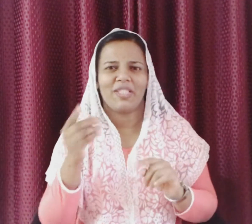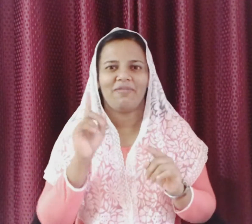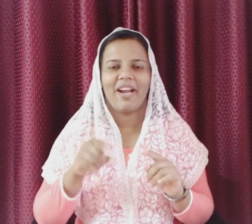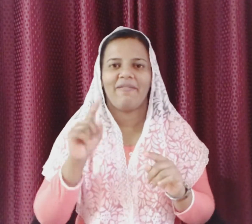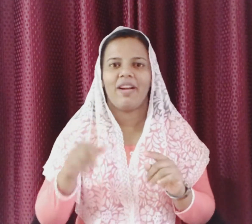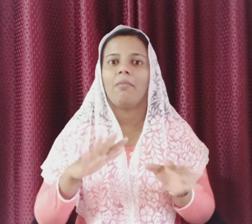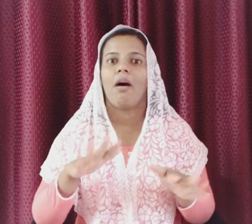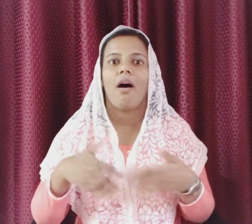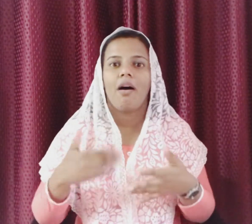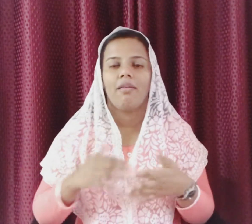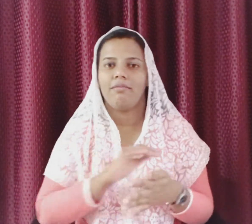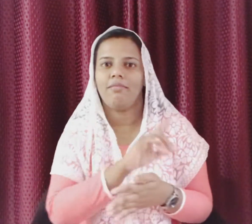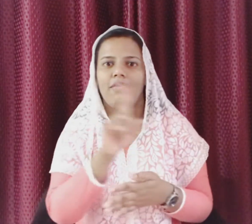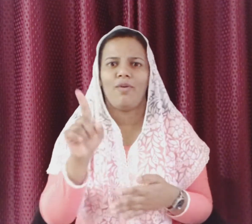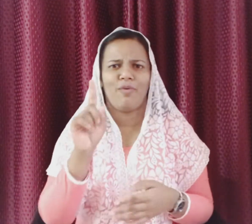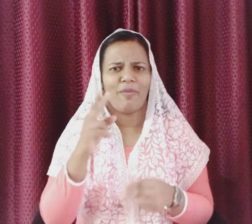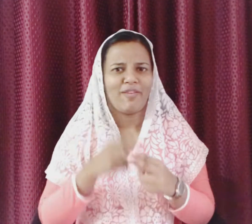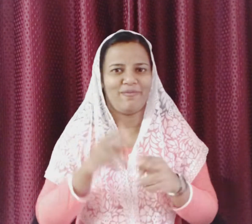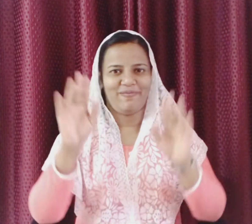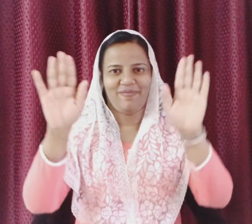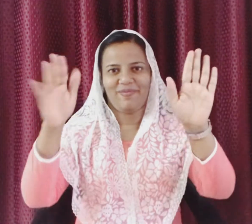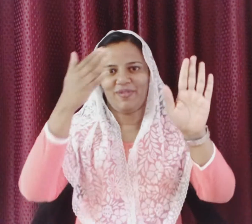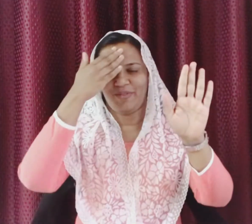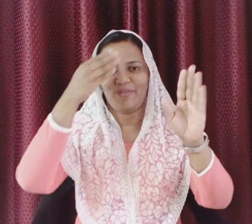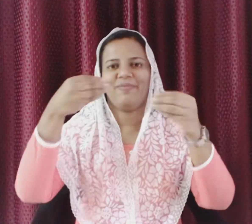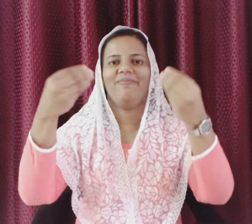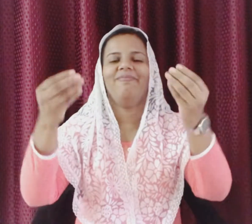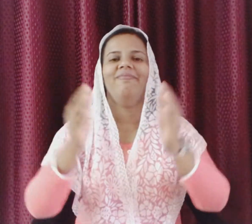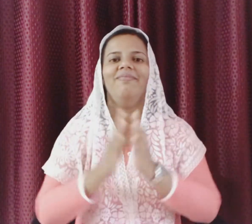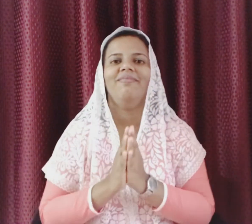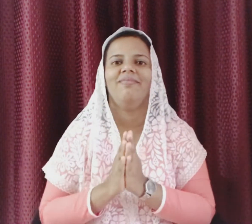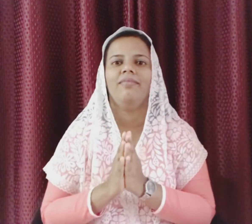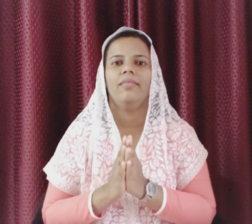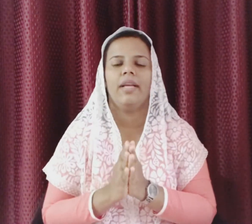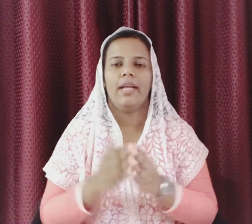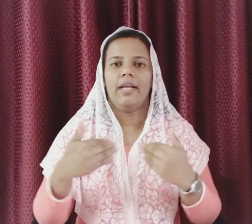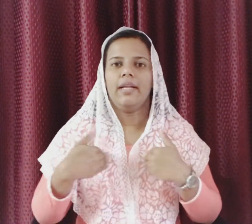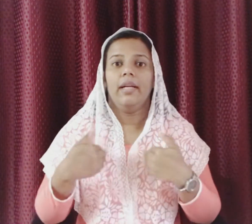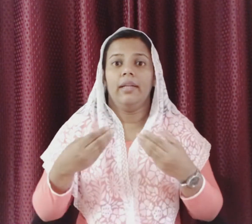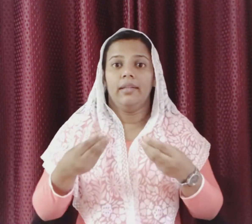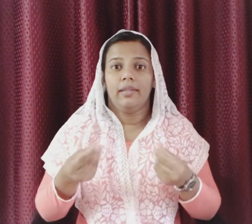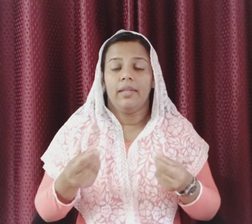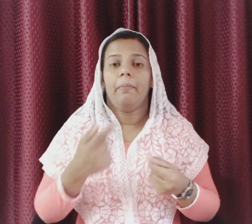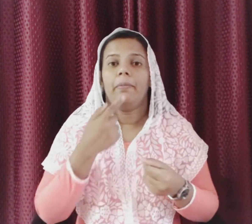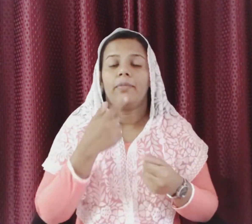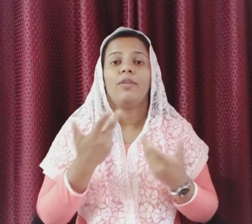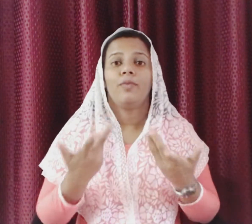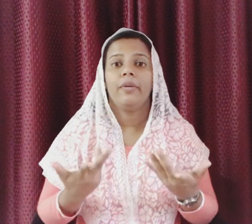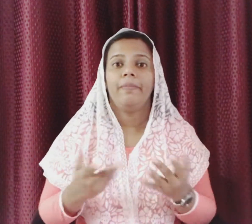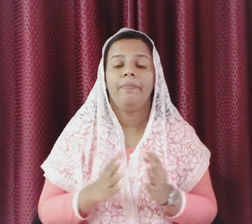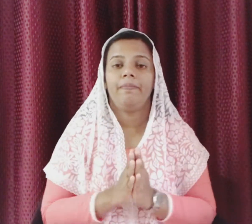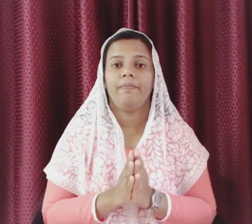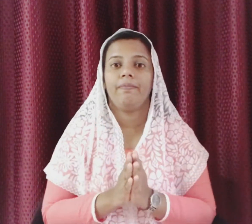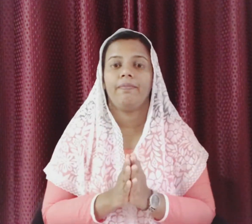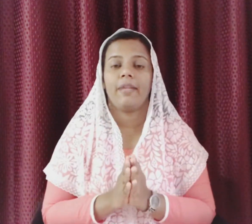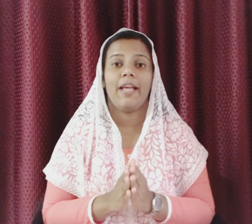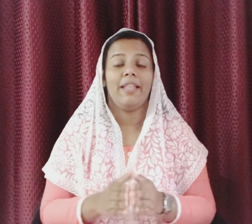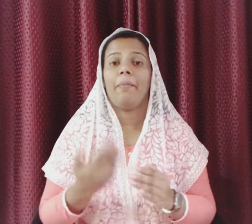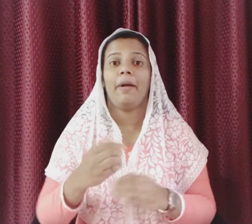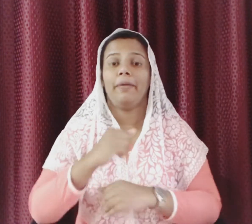എന്ന് ആഗ്രഹിക്കുന്നവർ ഒന്നുകൂടെ ഒന്ന് സ്തോത്രം പറഞ്ഞാട്ടെ. അമേൻ. അതിനുള്ള സൊല്യൂഷൻ വേദപുസ്തകം തന്നെ നമ്മളെ പഠിപ്പിക്കുന്നു. ഈ